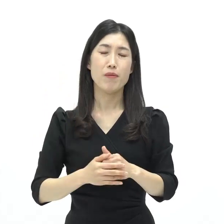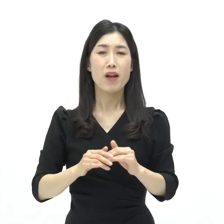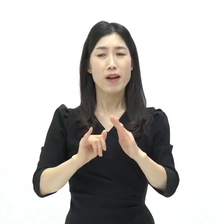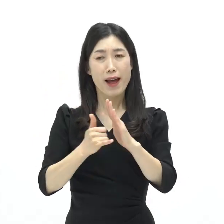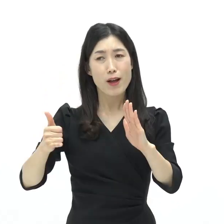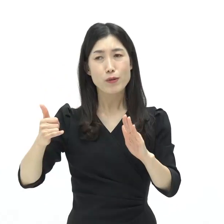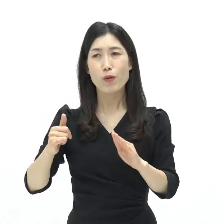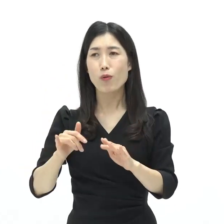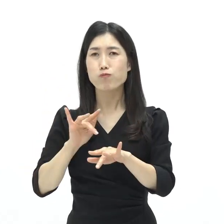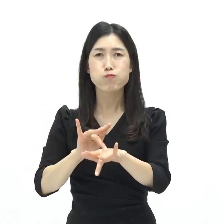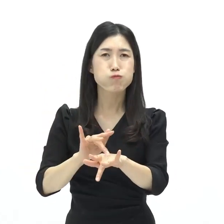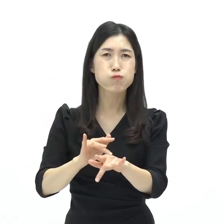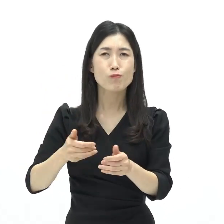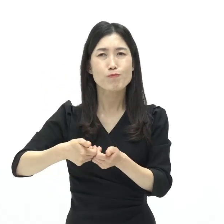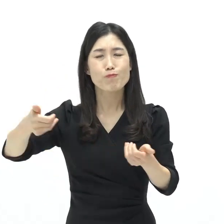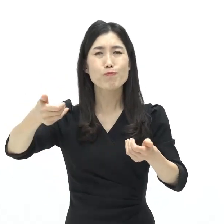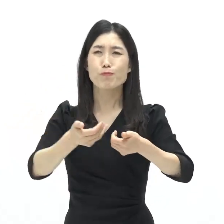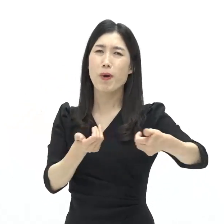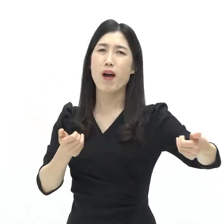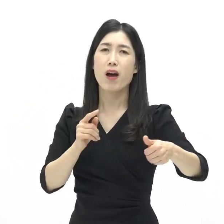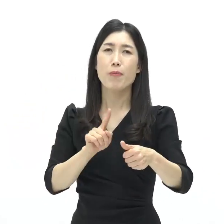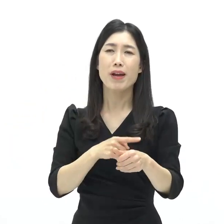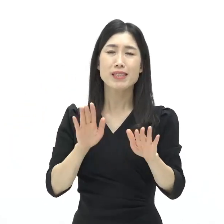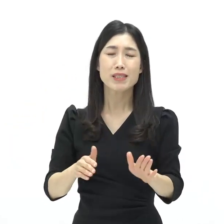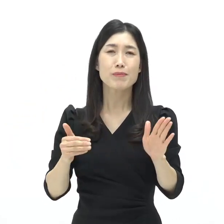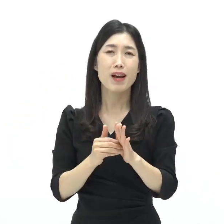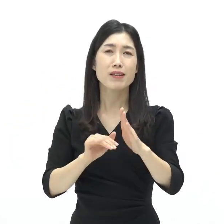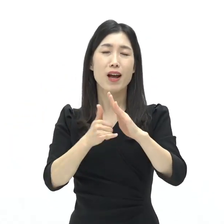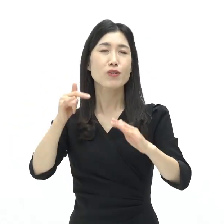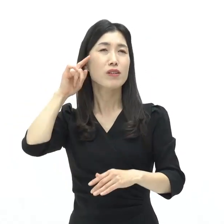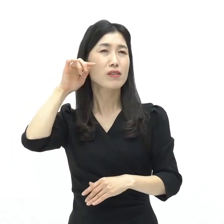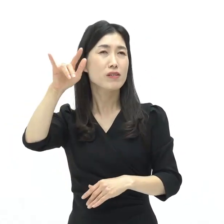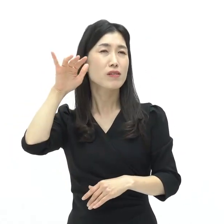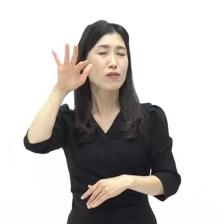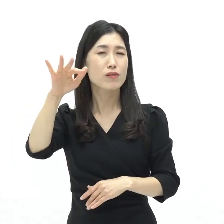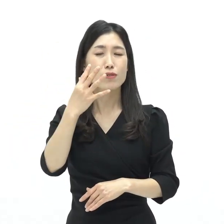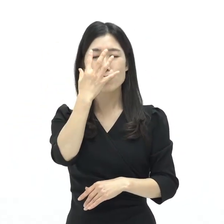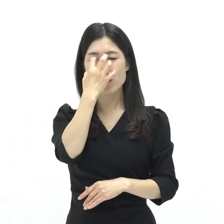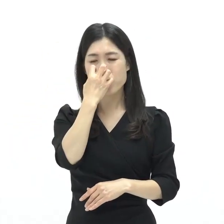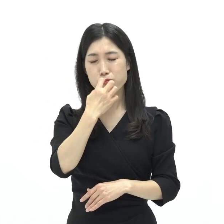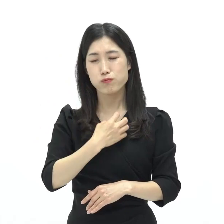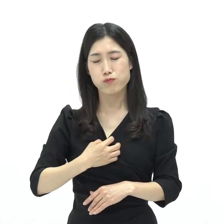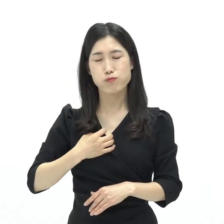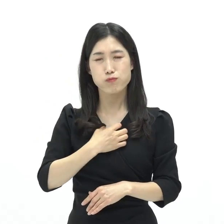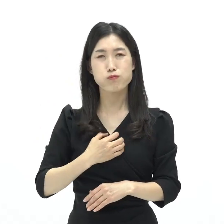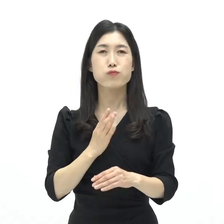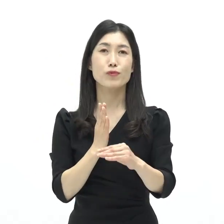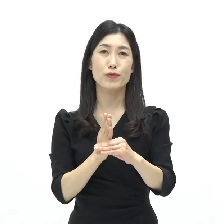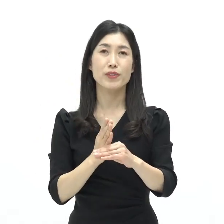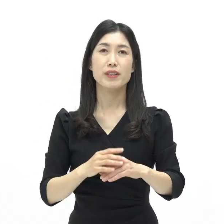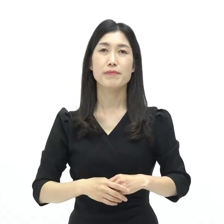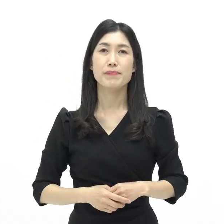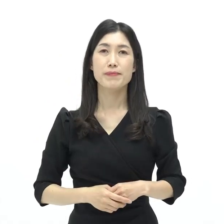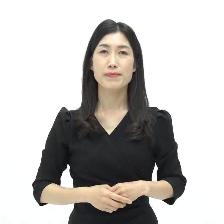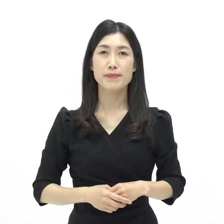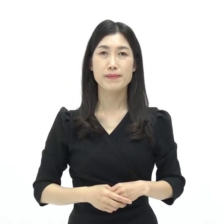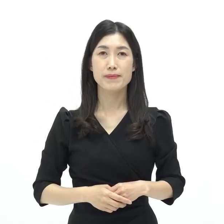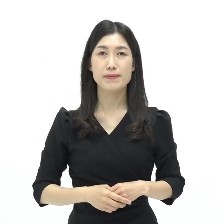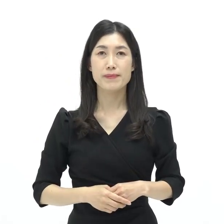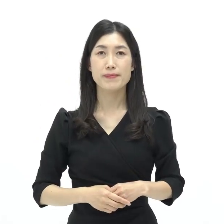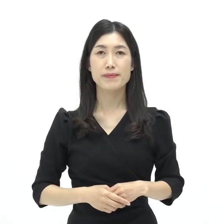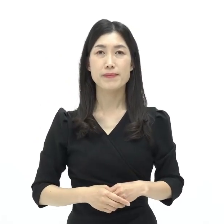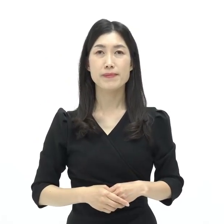가족을 잃거나 헤어진 사람들은 아직까지도 가족들을 그리워하며 슬픔과 고통을 느끼고 있답니다.